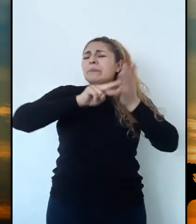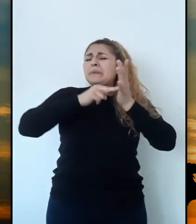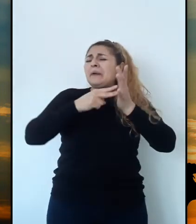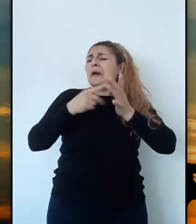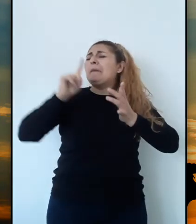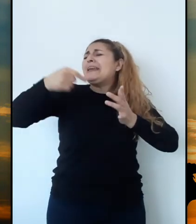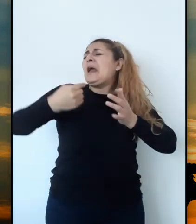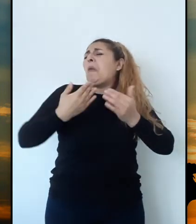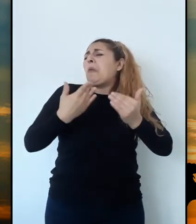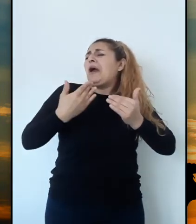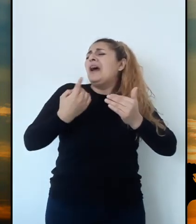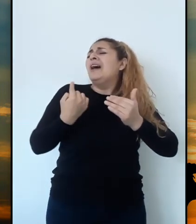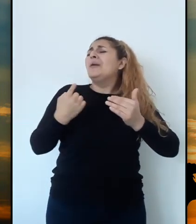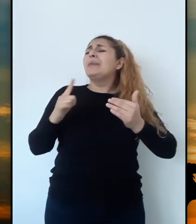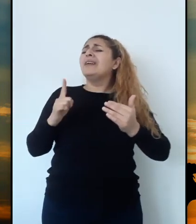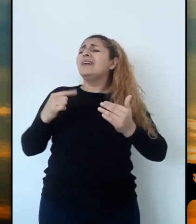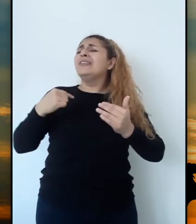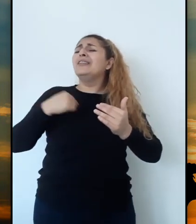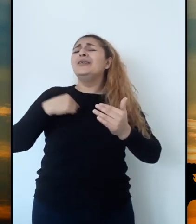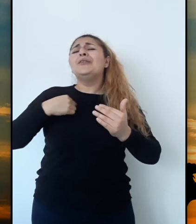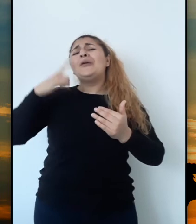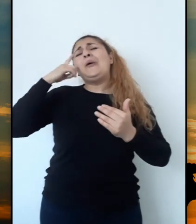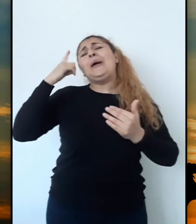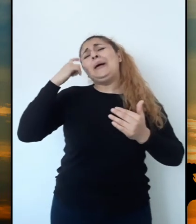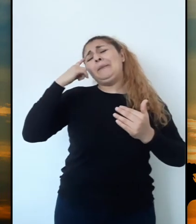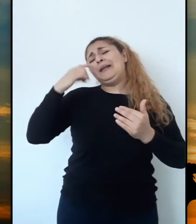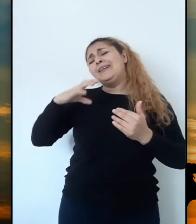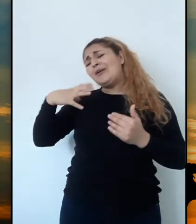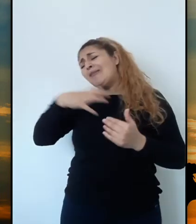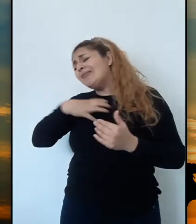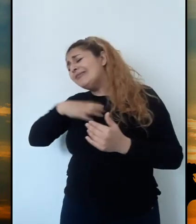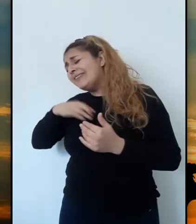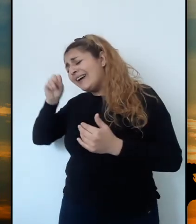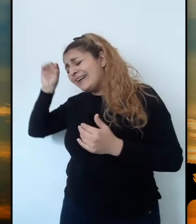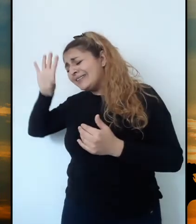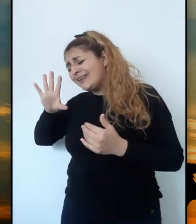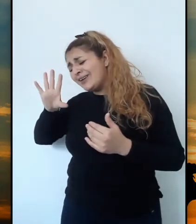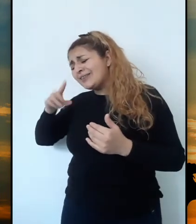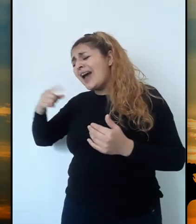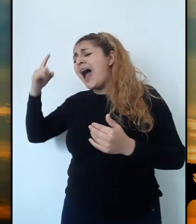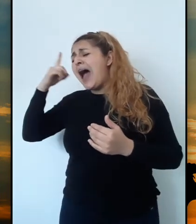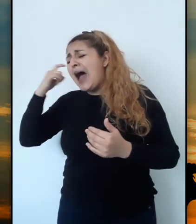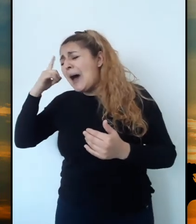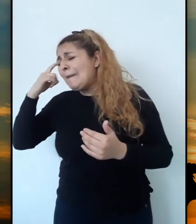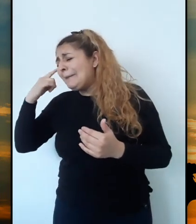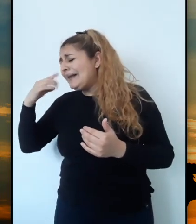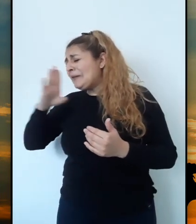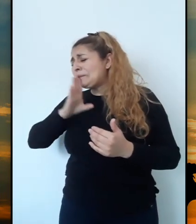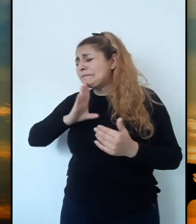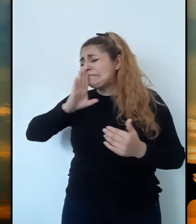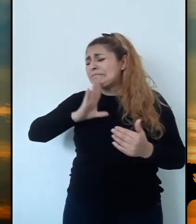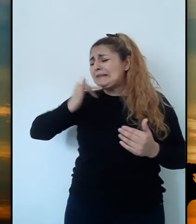puissions demeurer toujours dans la joie. Que podamos permanecer siempre con gozo. Parce que nous savons.